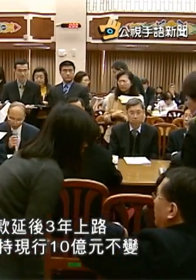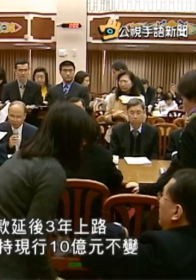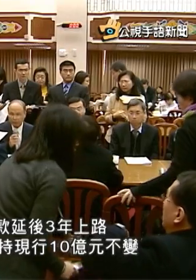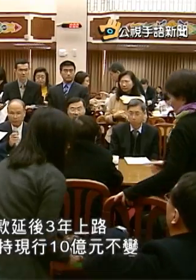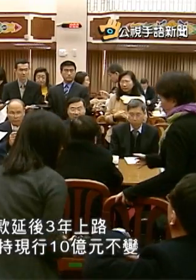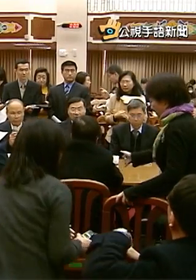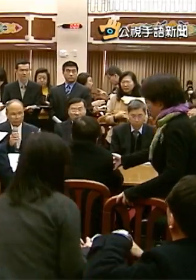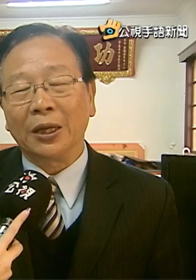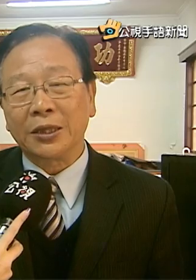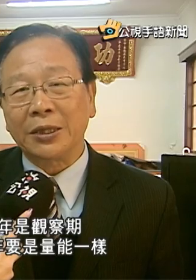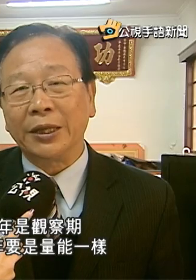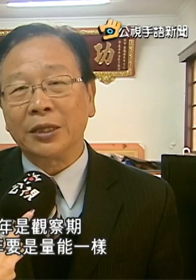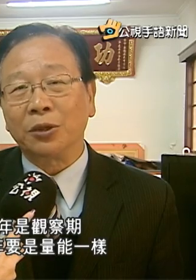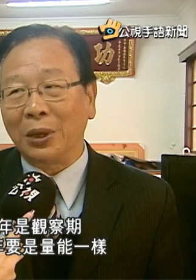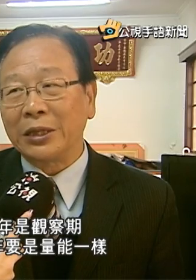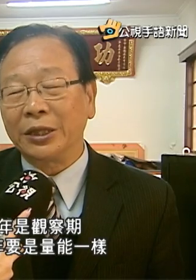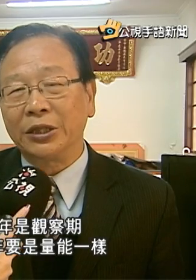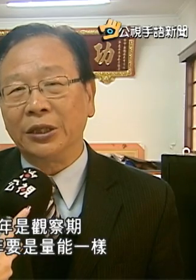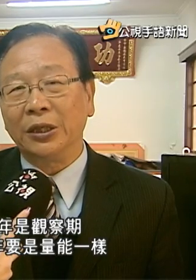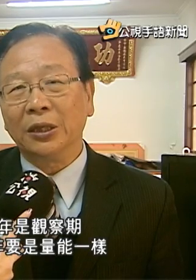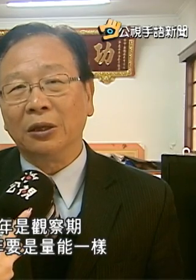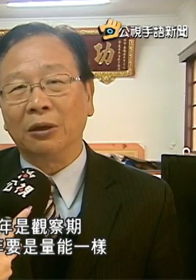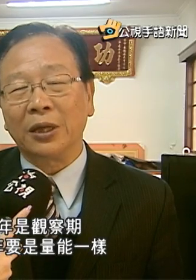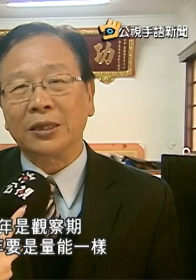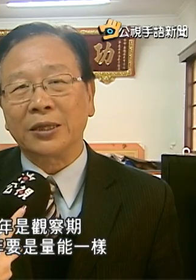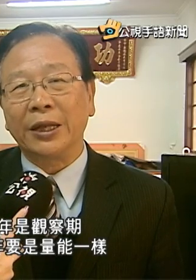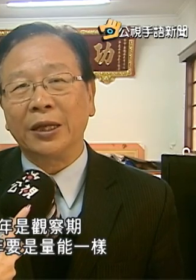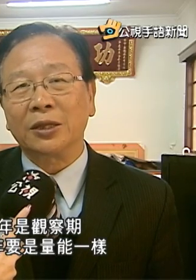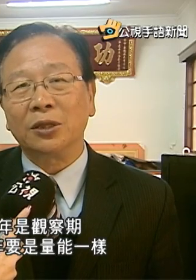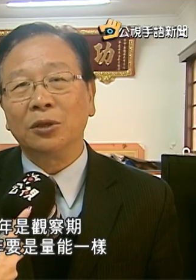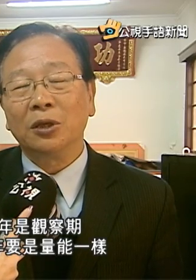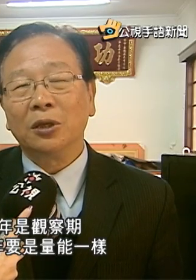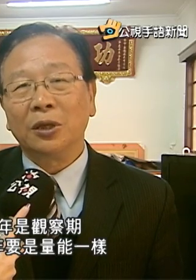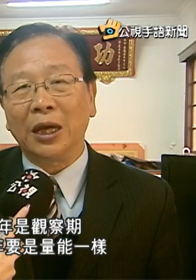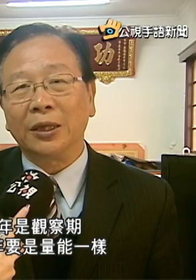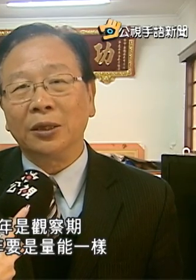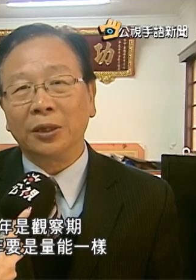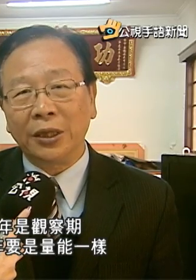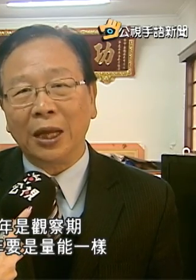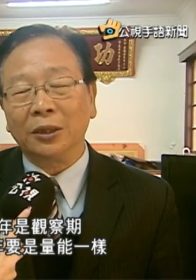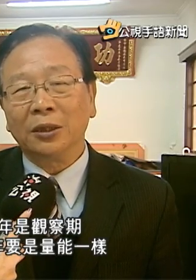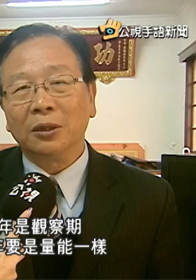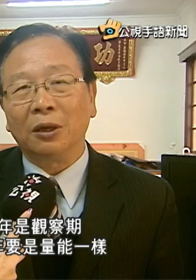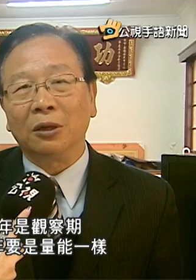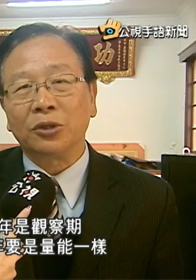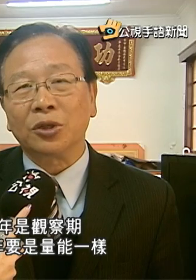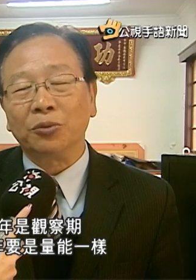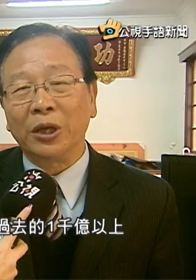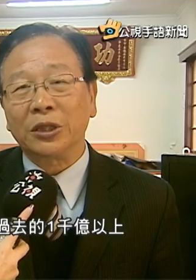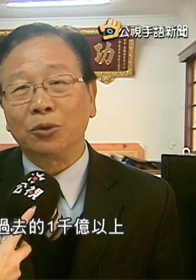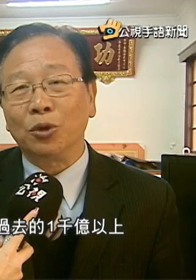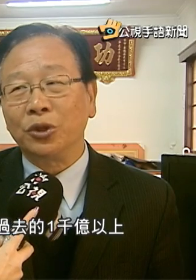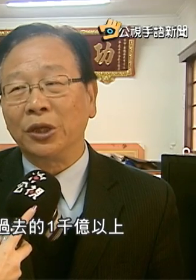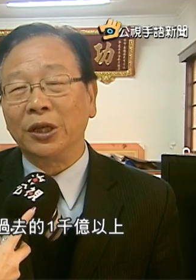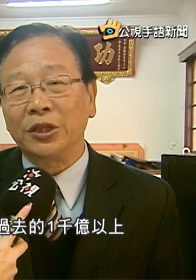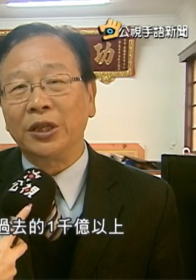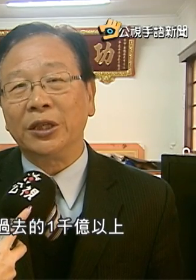变。 这3年是观察期，那这3年要是量能一样，就是维持过去的1000亿以